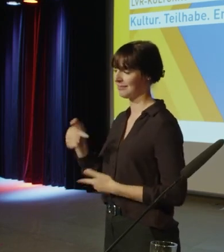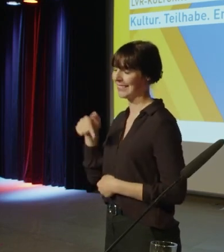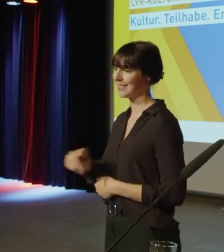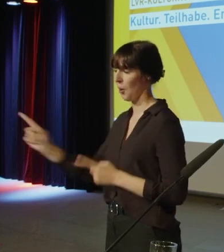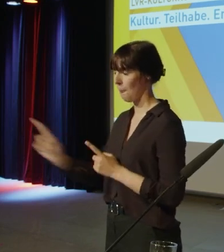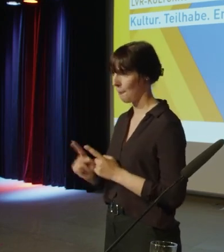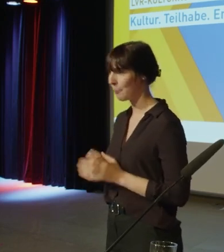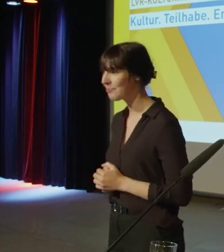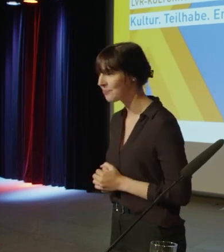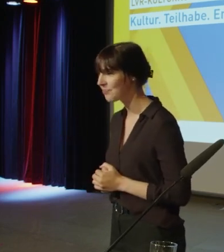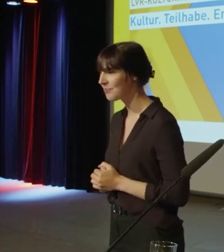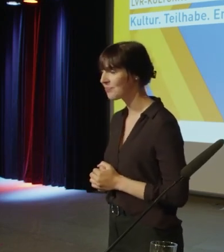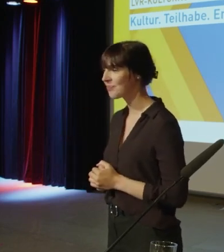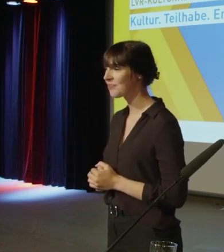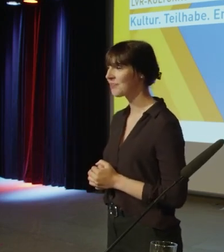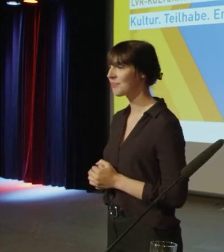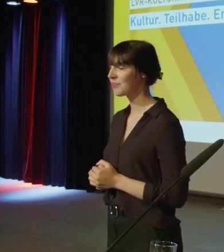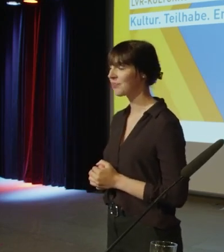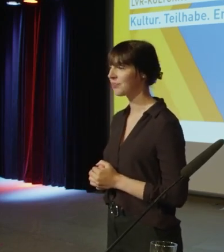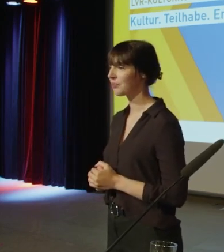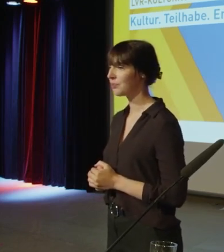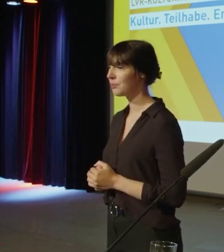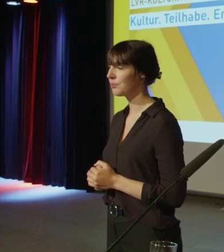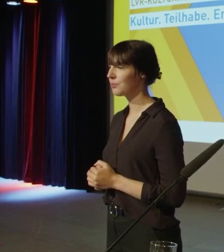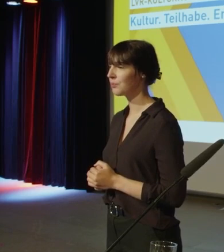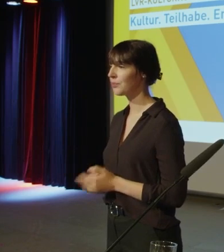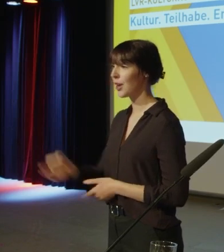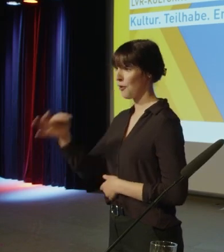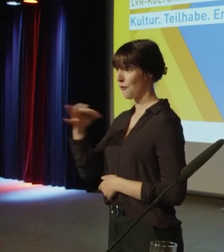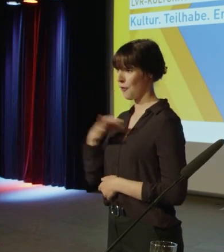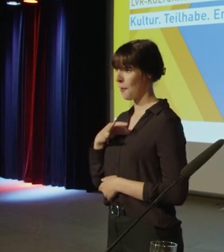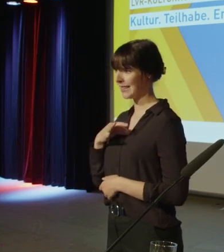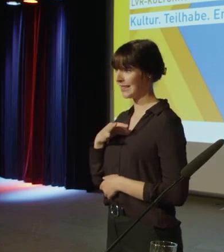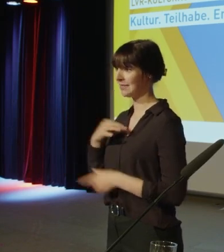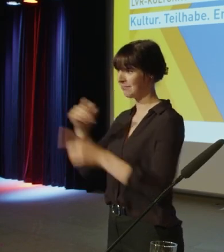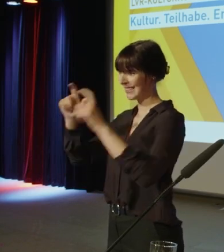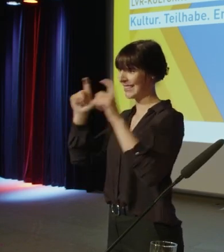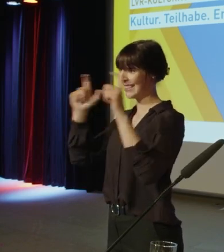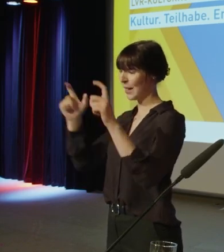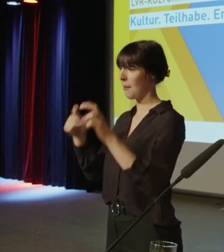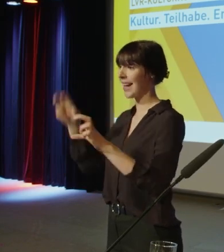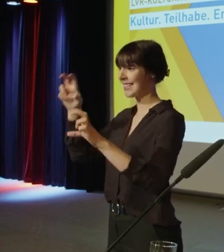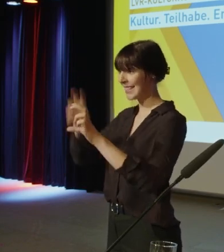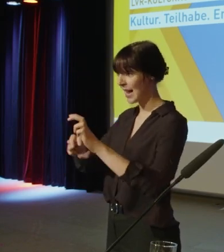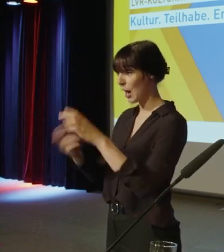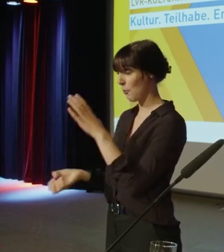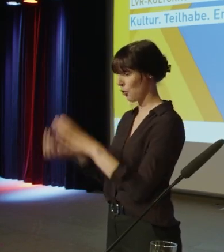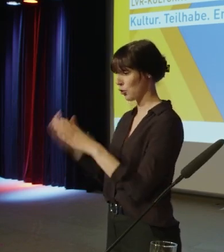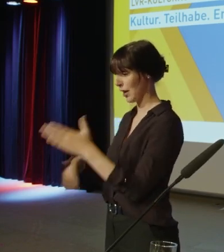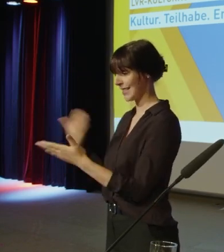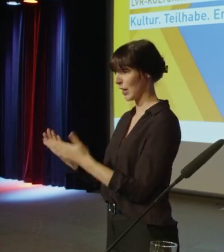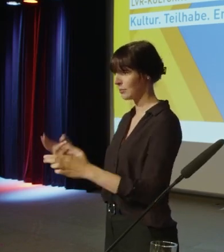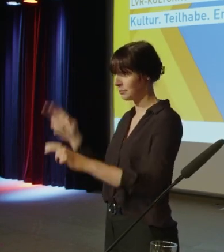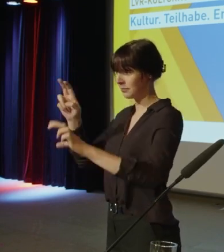auch deswegen gerne zu Ihnen gekommen, weil natürlich für mich ist das Thema Teilhabe an kulturellem Angebot das